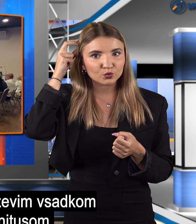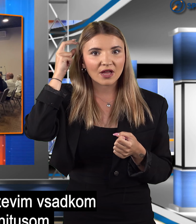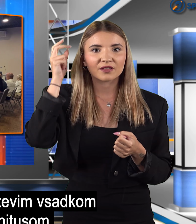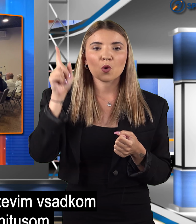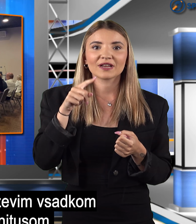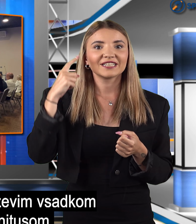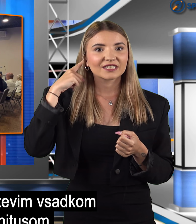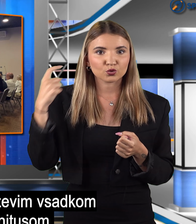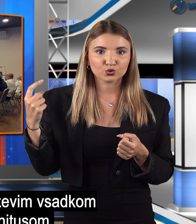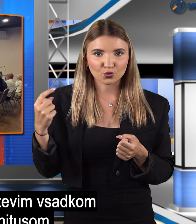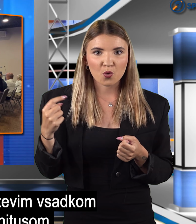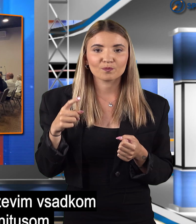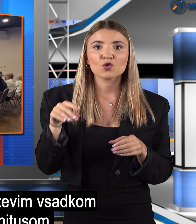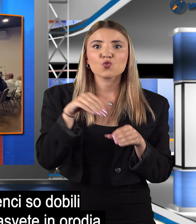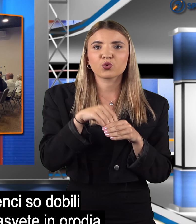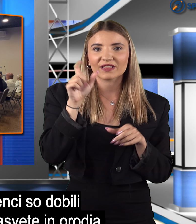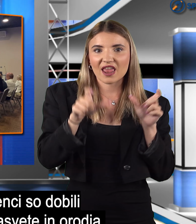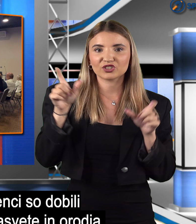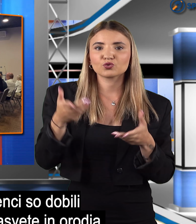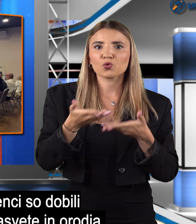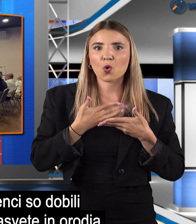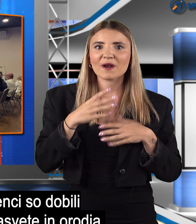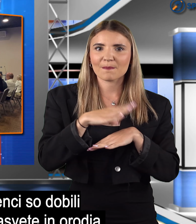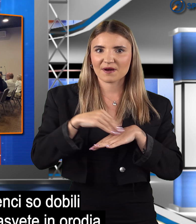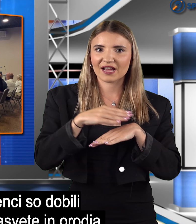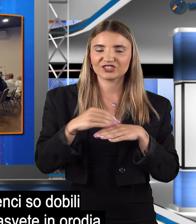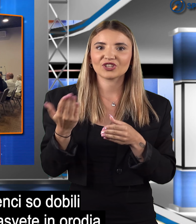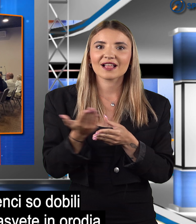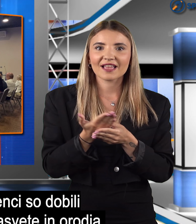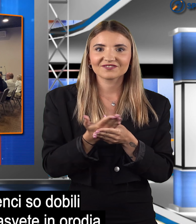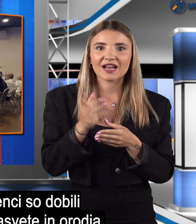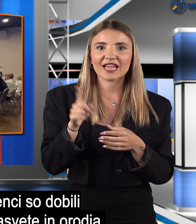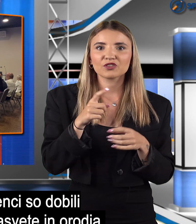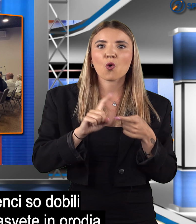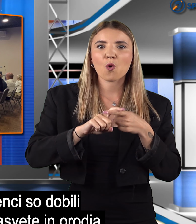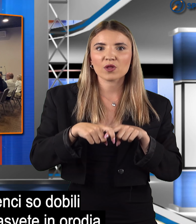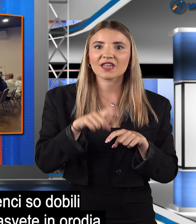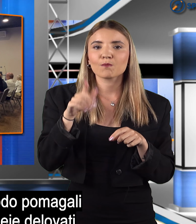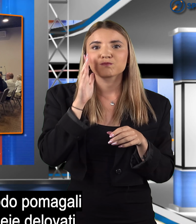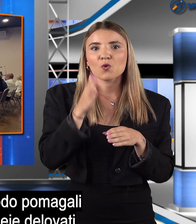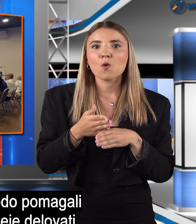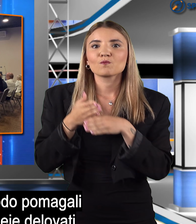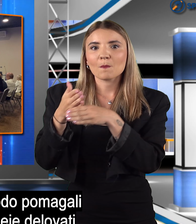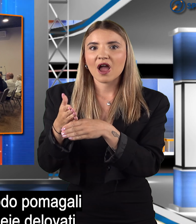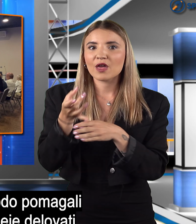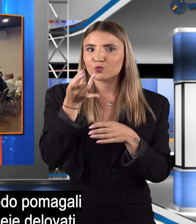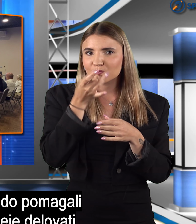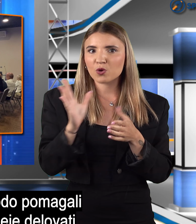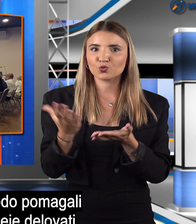naglušne, gluhoslepe, ljudi s polževim vsadkom in tinitusom. Udeleženci so dobili praktične nasvete